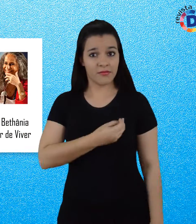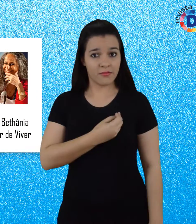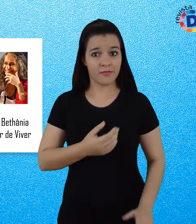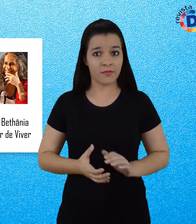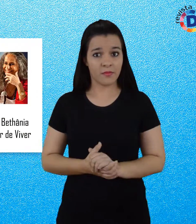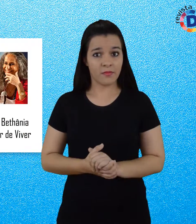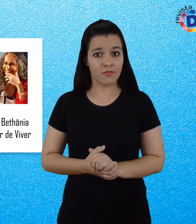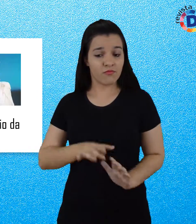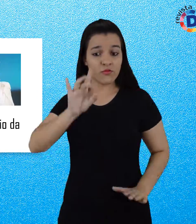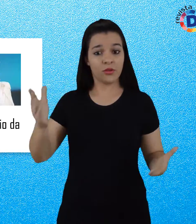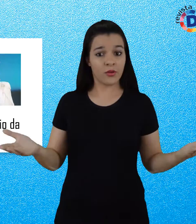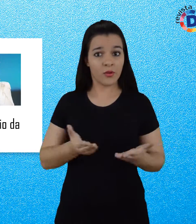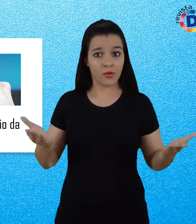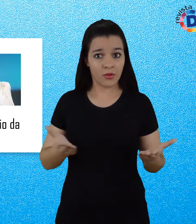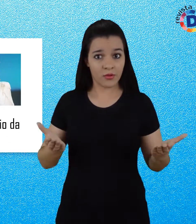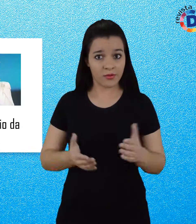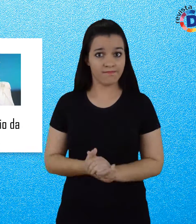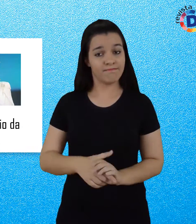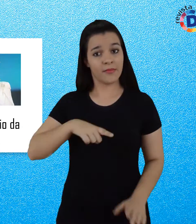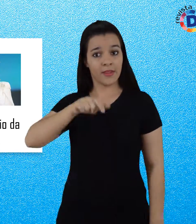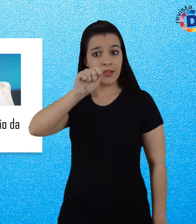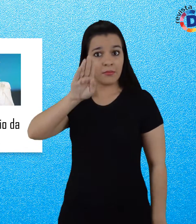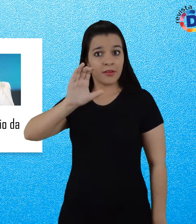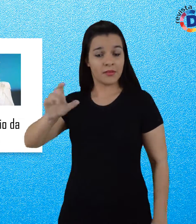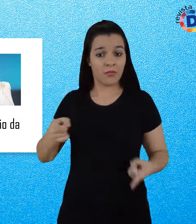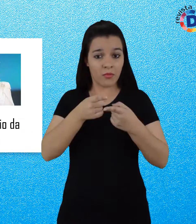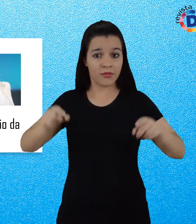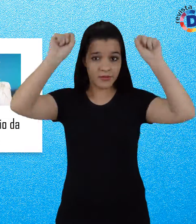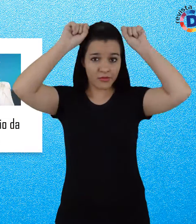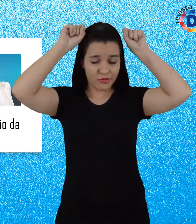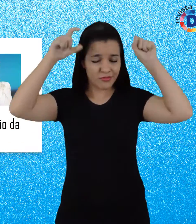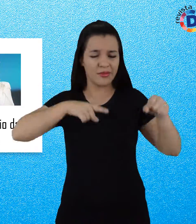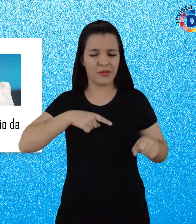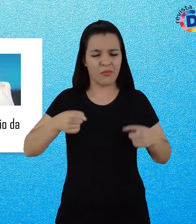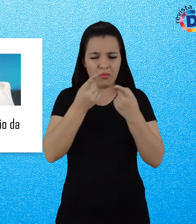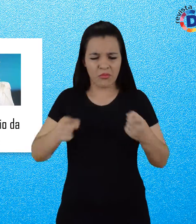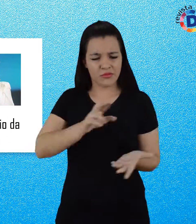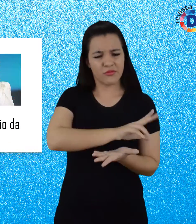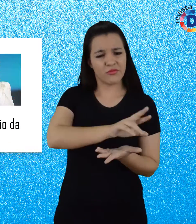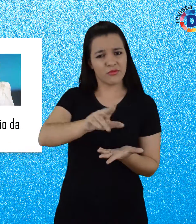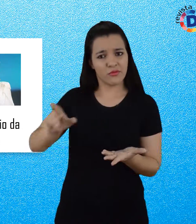Viver, Maria Bethânia, Só Hoje, Jota Quest, Abecedário da Xuxa, entre outros.